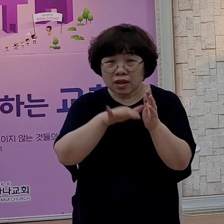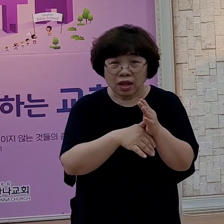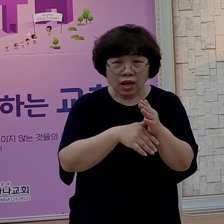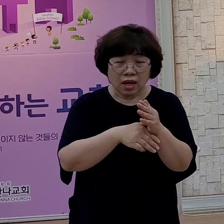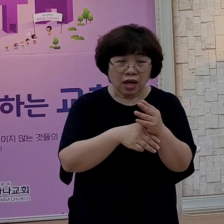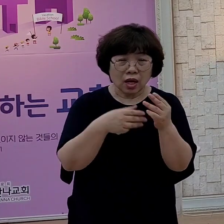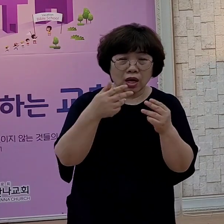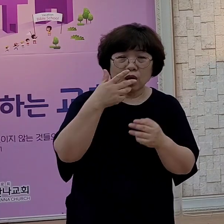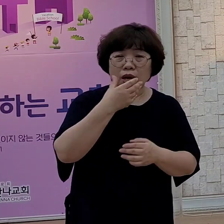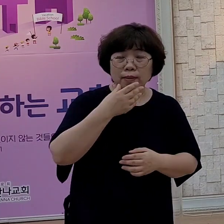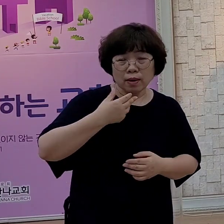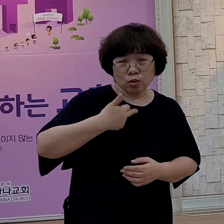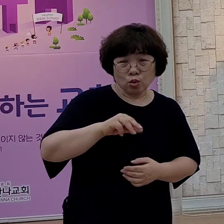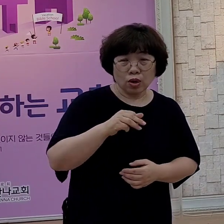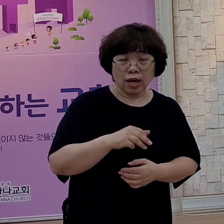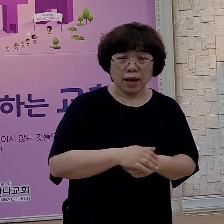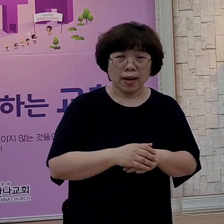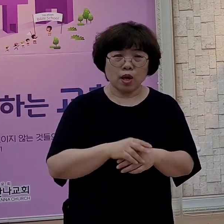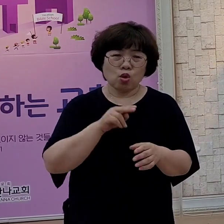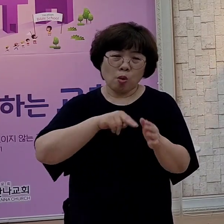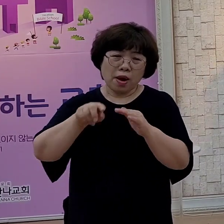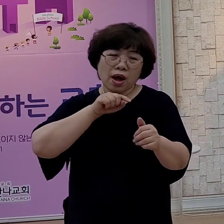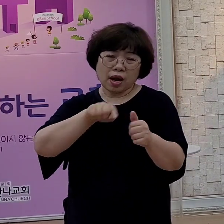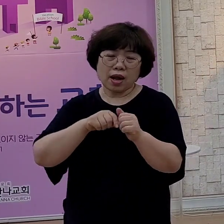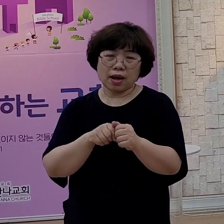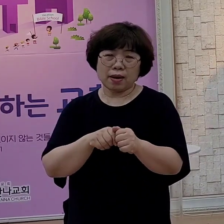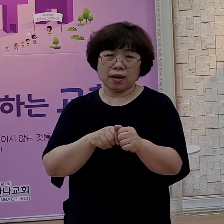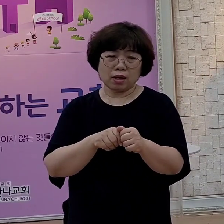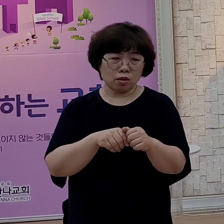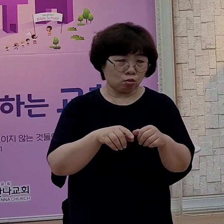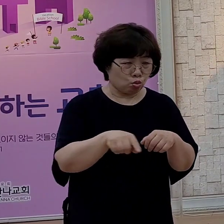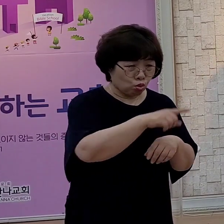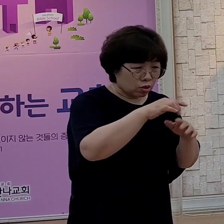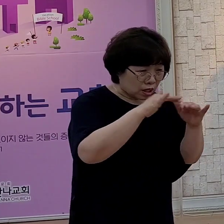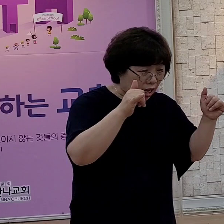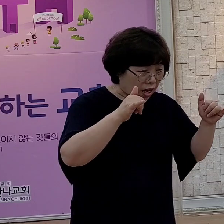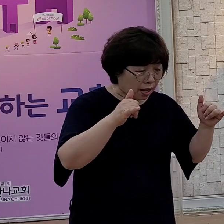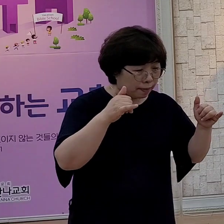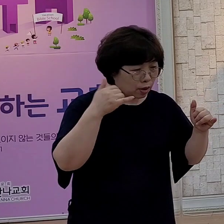시집가고 장가가고 잘 살고 있는 그 땅에서 도망가라는데 누가 도망갈까요?